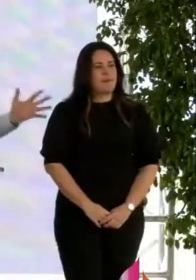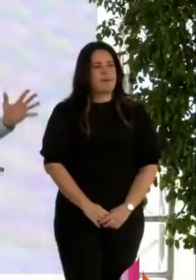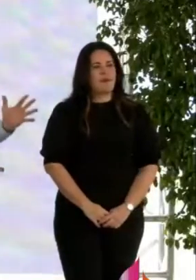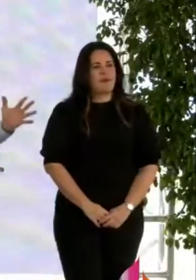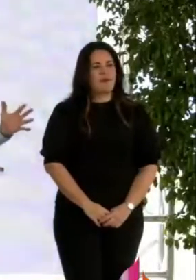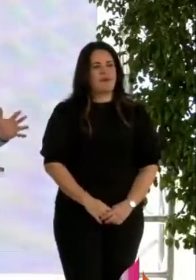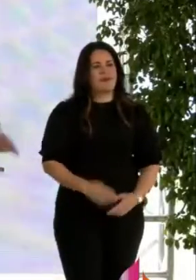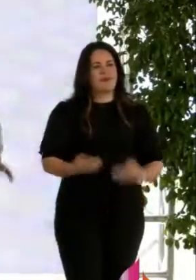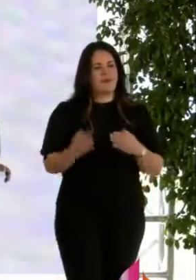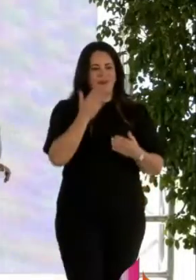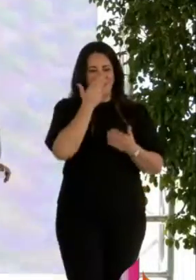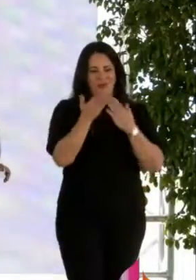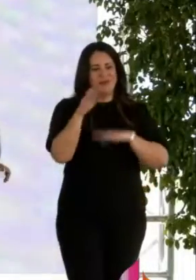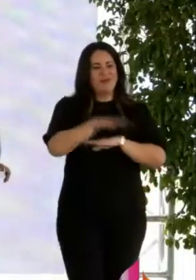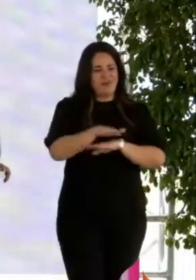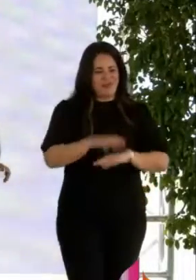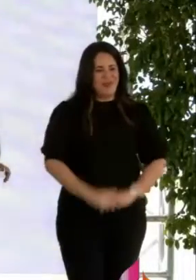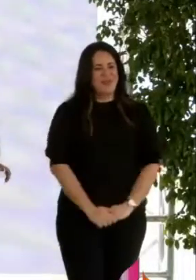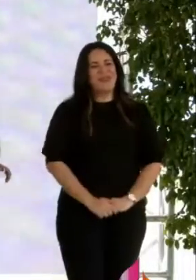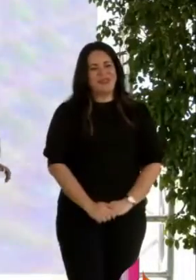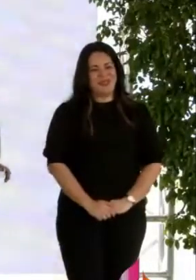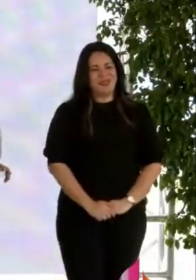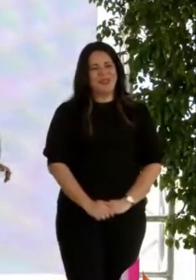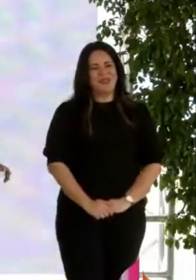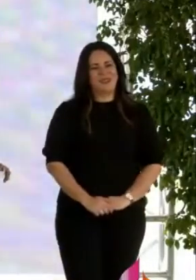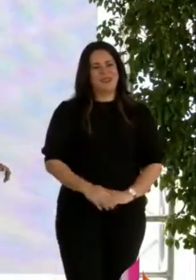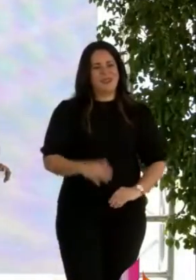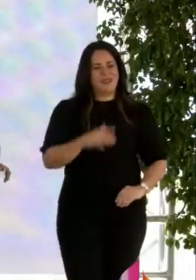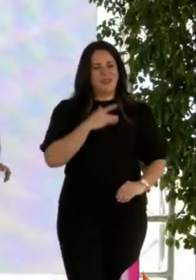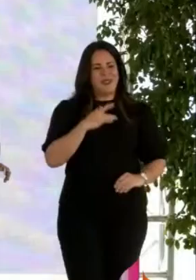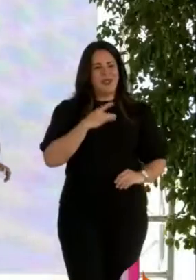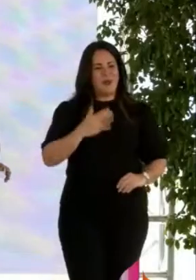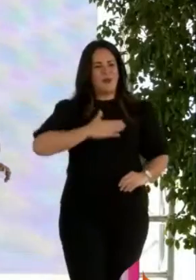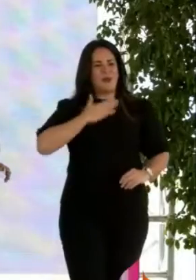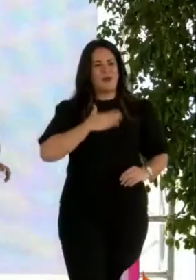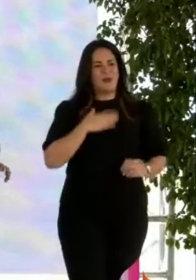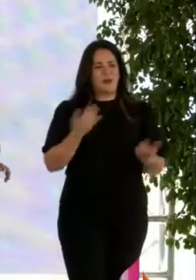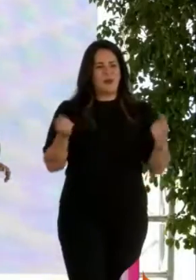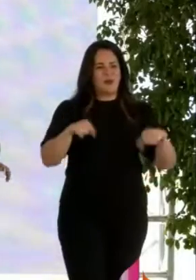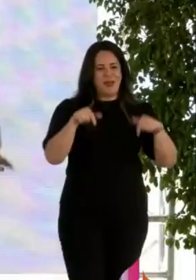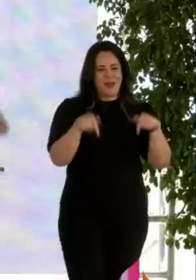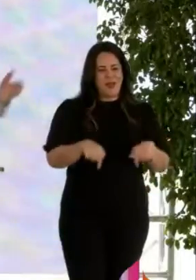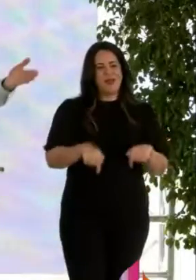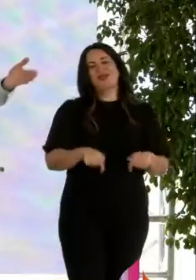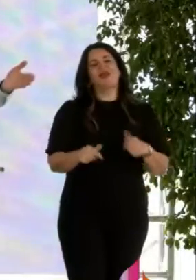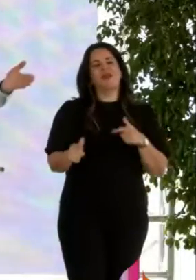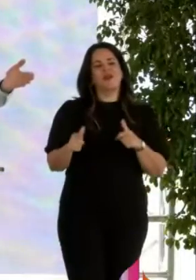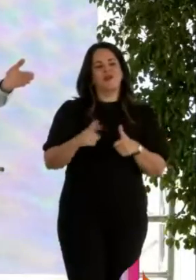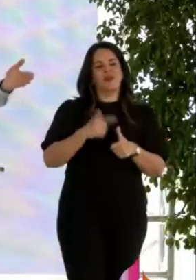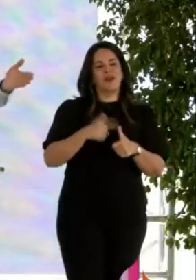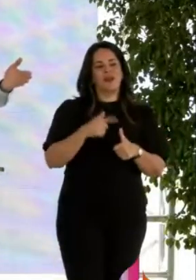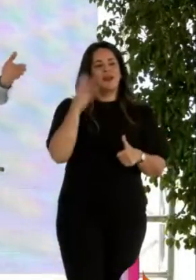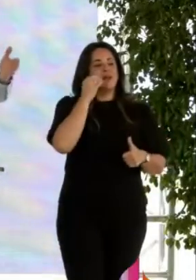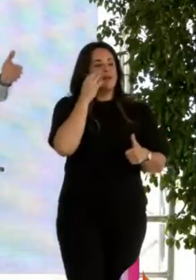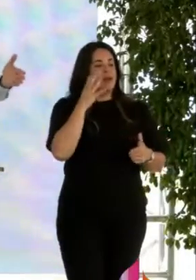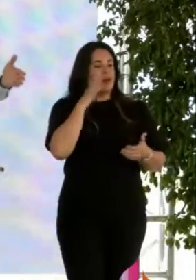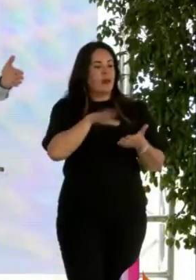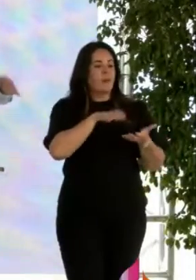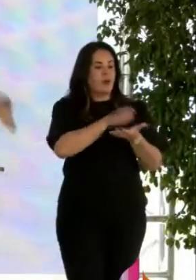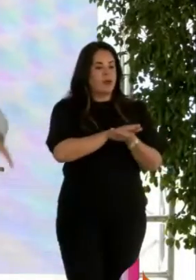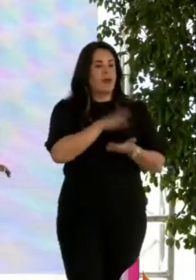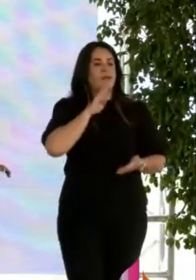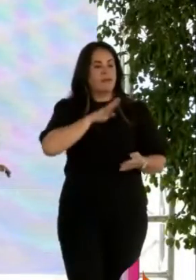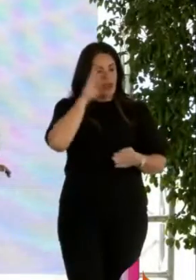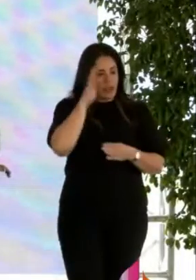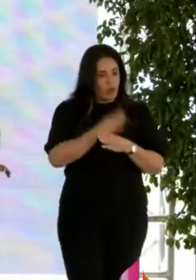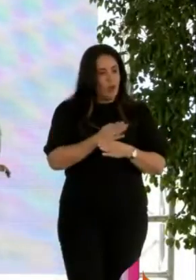Well, good afternoon. We're so glad to be here. I want to first acknowledge my family, my beautiful wife, Kate, my son, Carson,